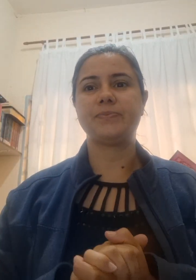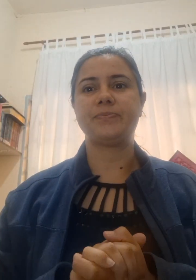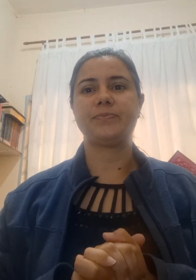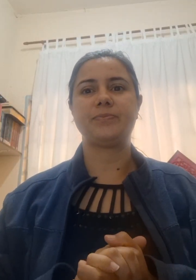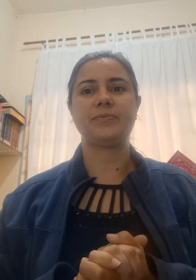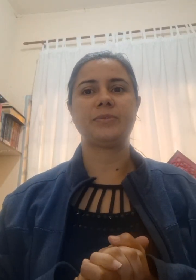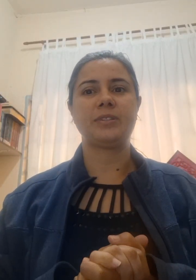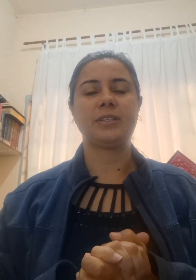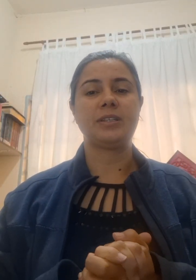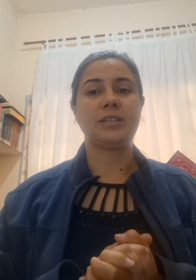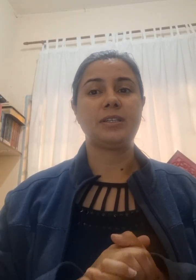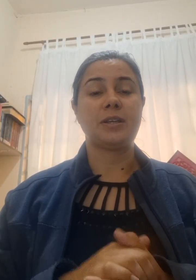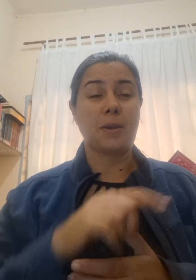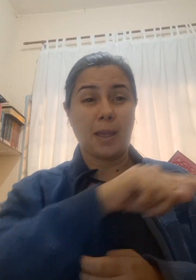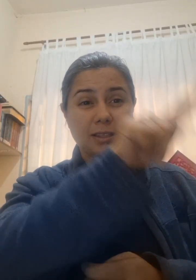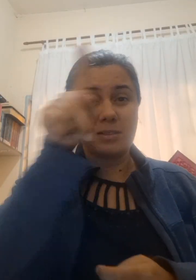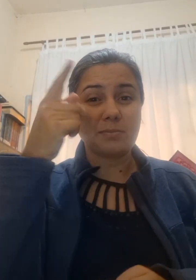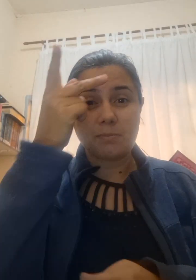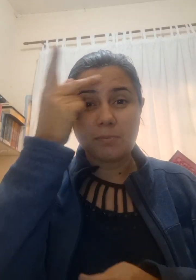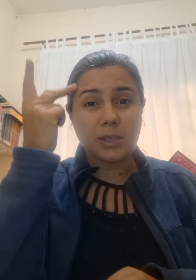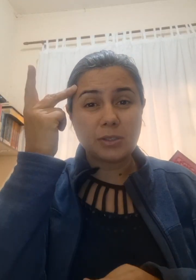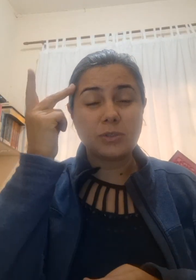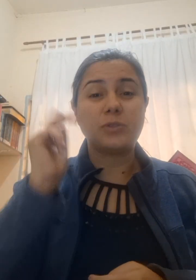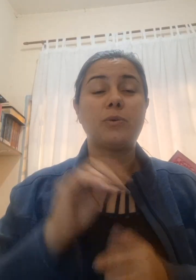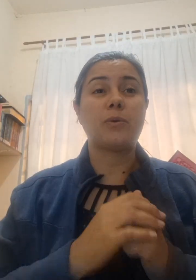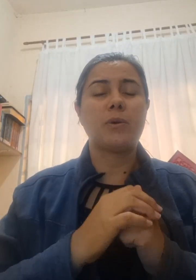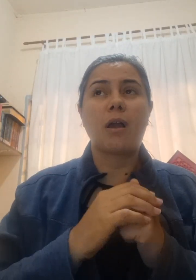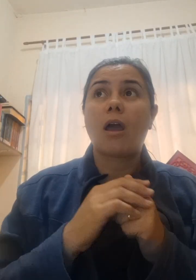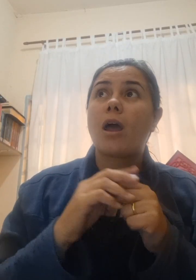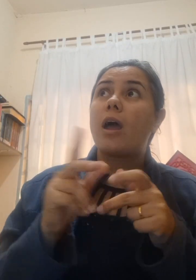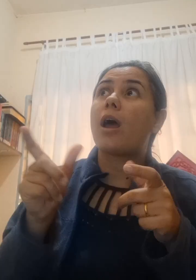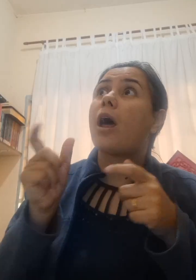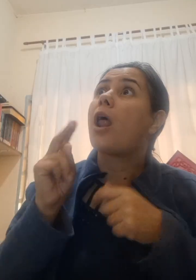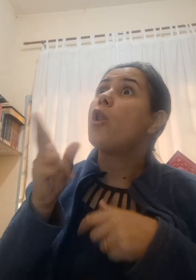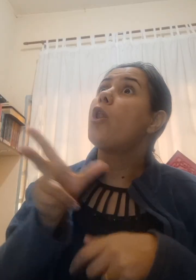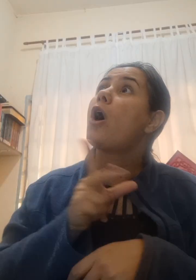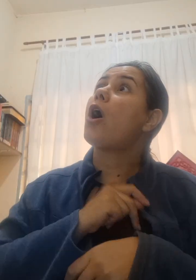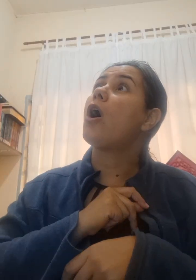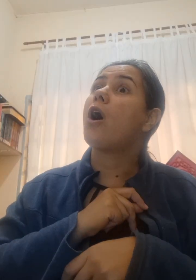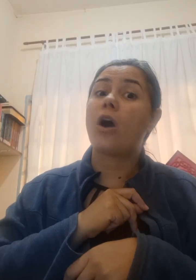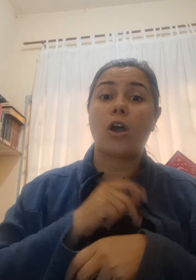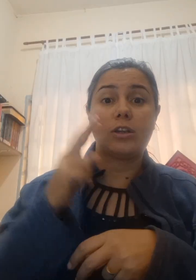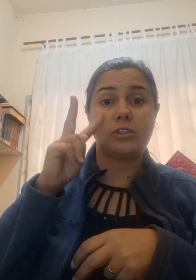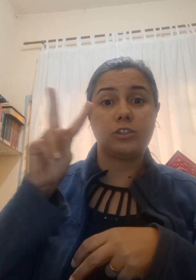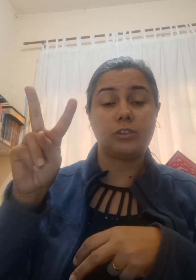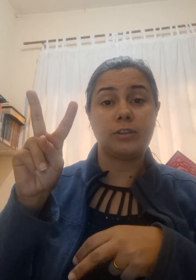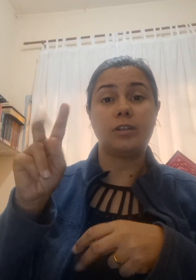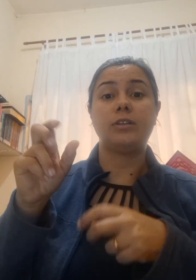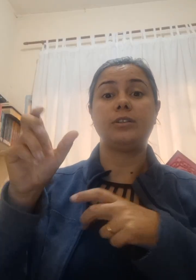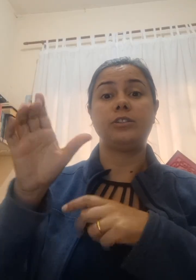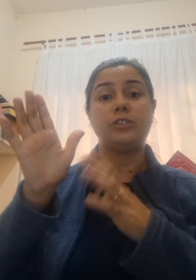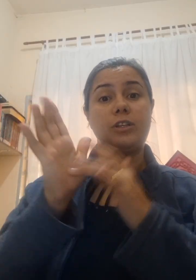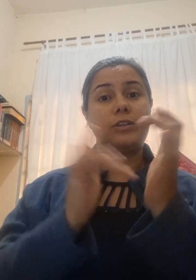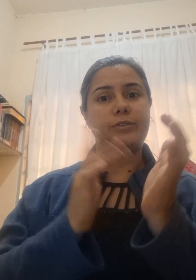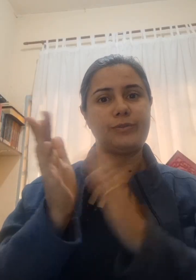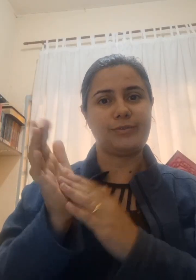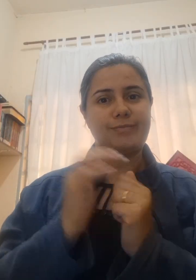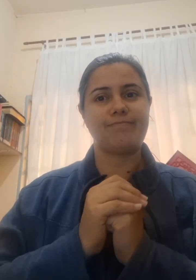nas bem-aventuranças. As pessoas ficaram admiradas ao ver